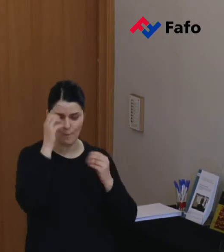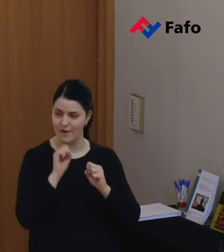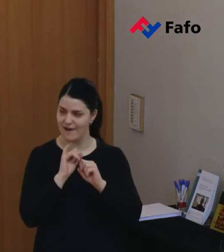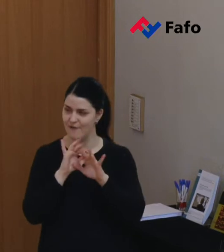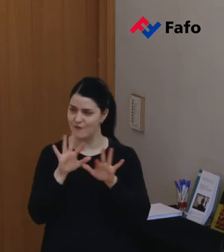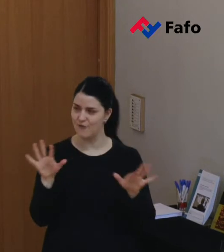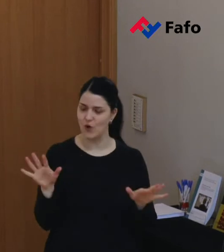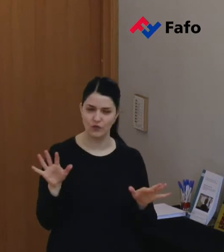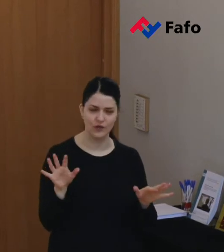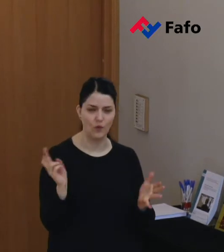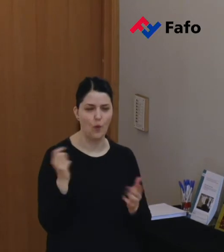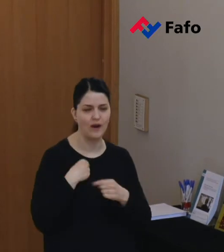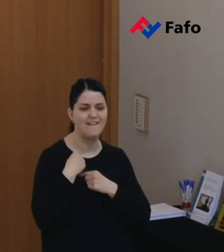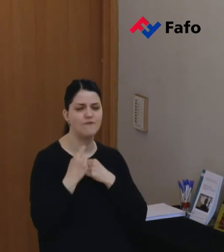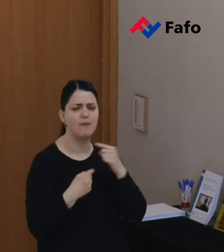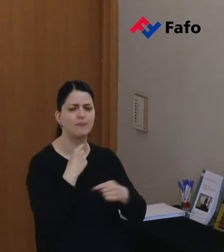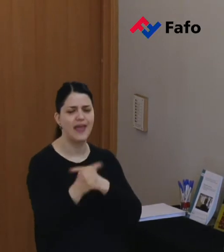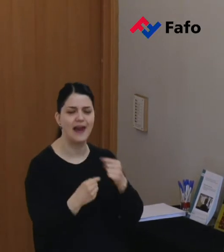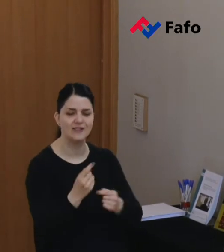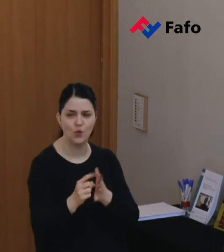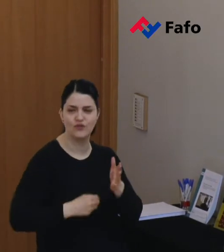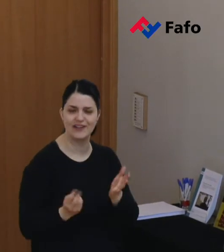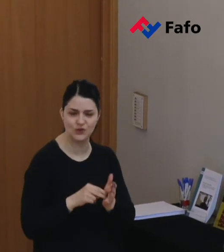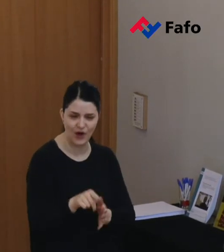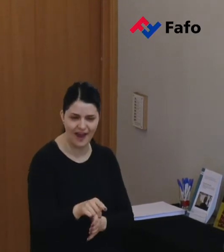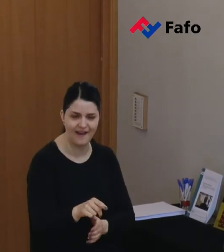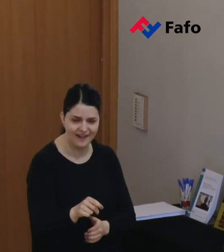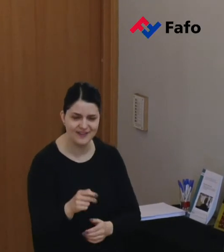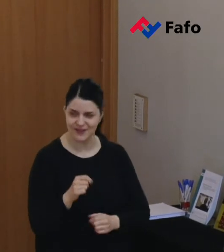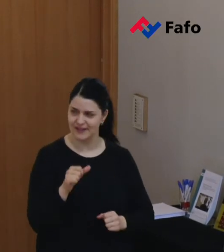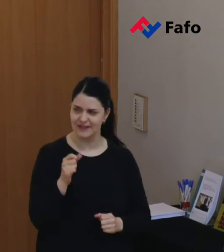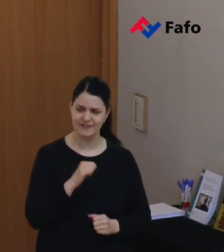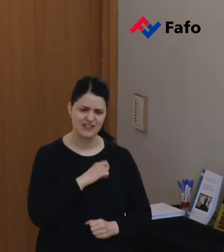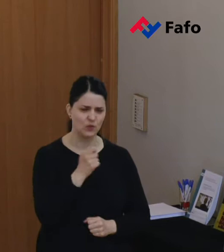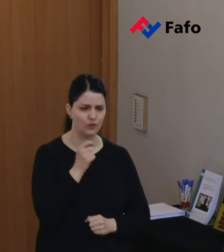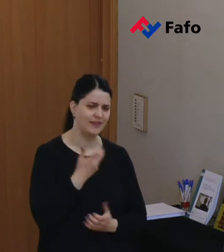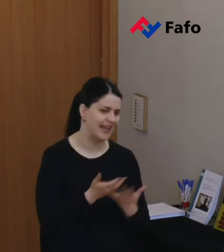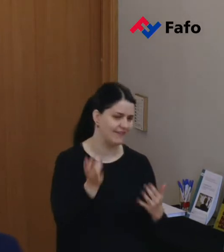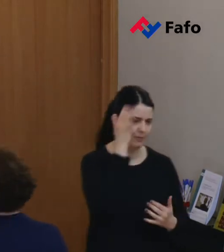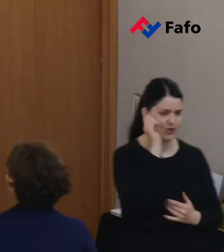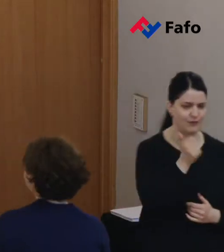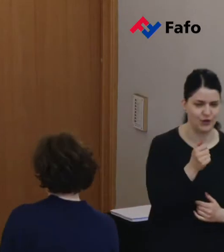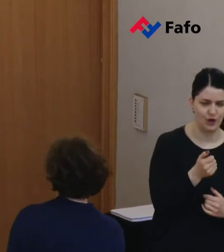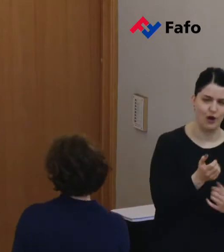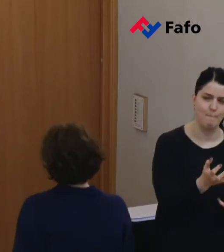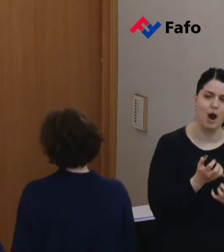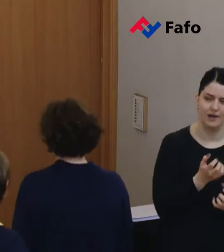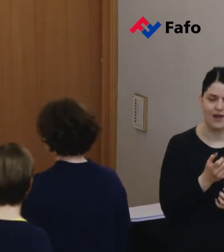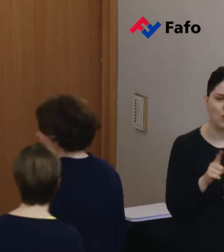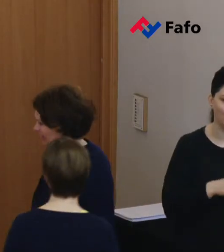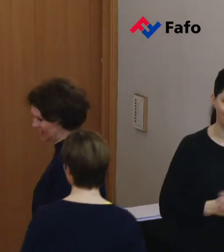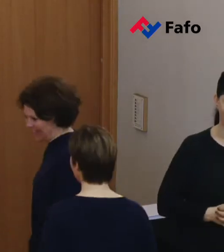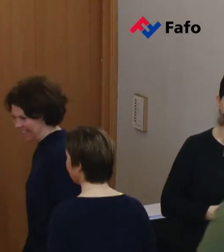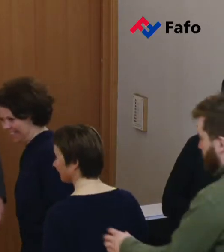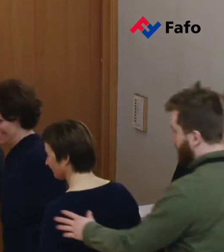flott at det står, og fortsatt utfordringer, tilfelle man skulle være bekymret at det ikke var noen igjen. Men det altså begge deler. Vær så